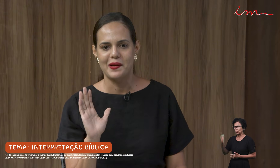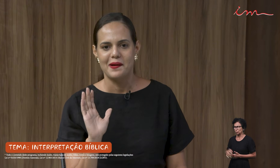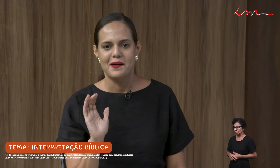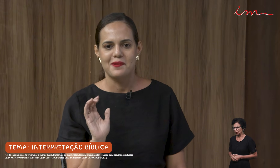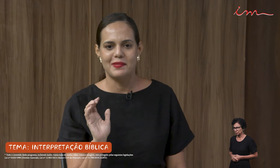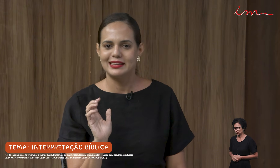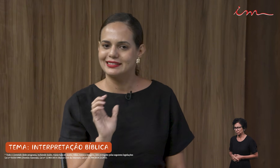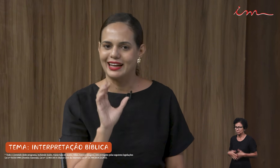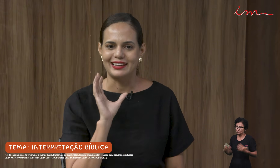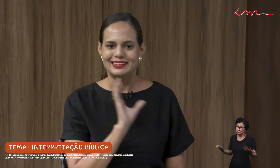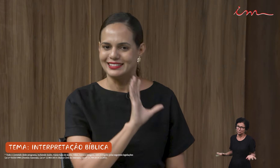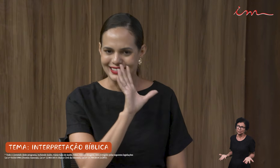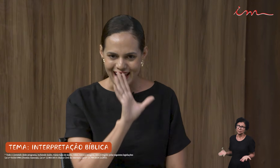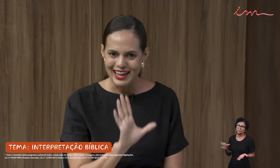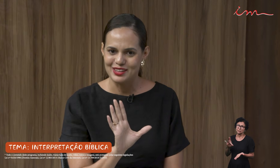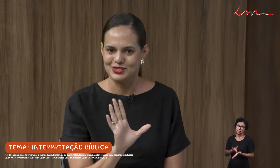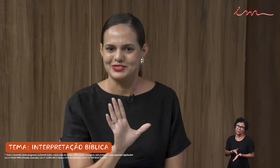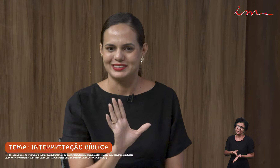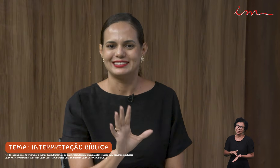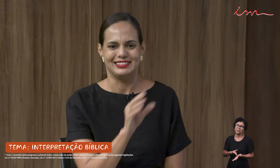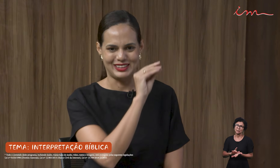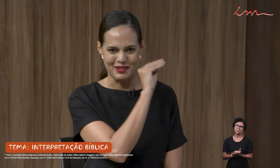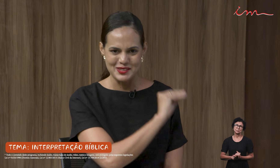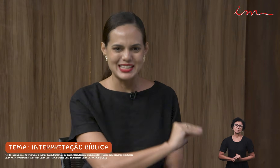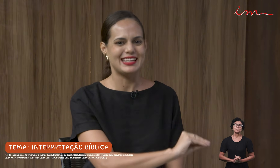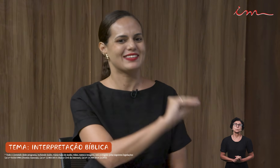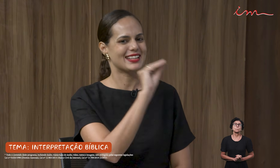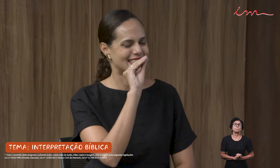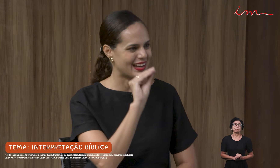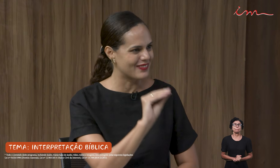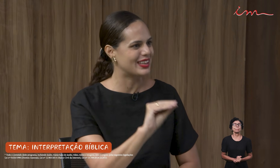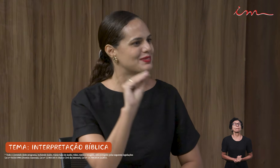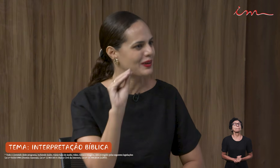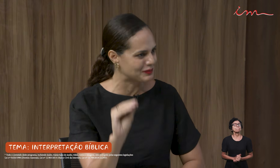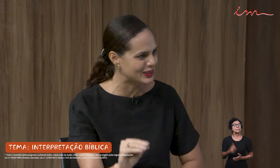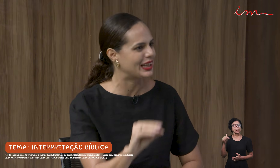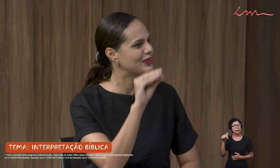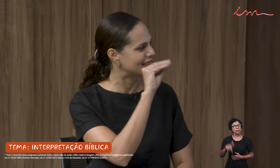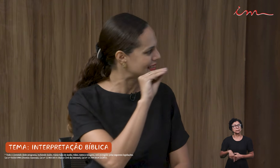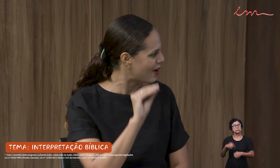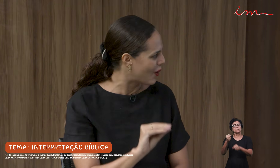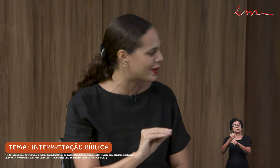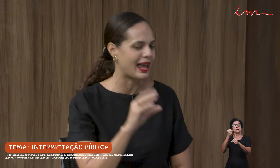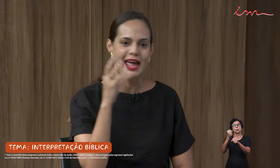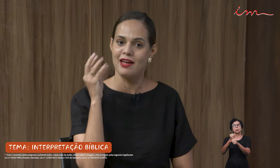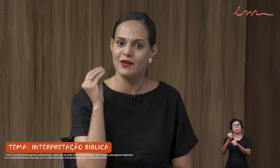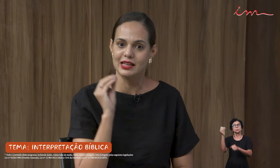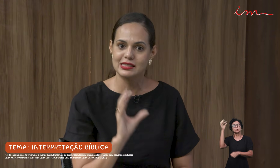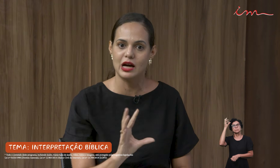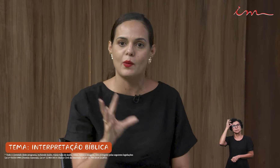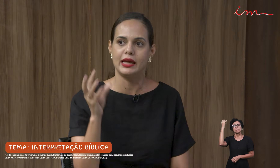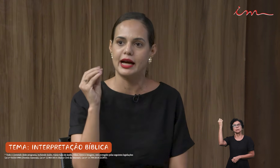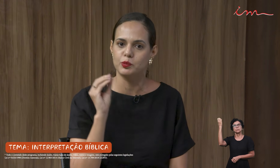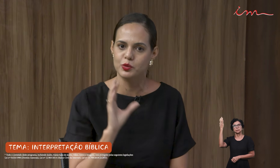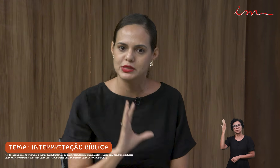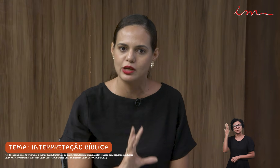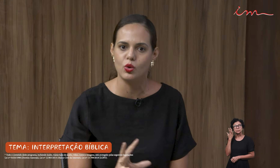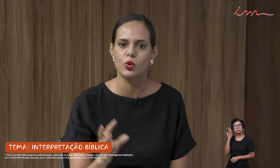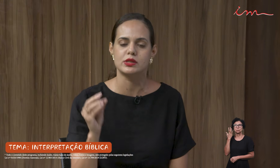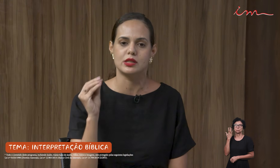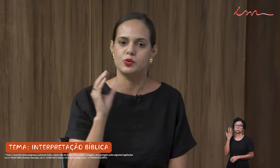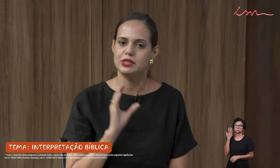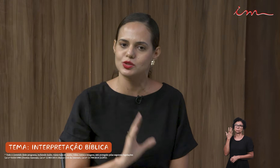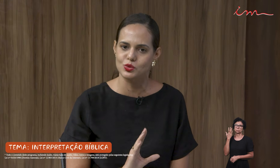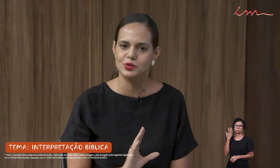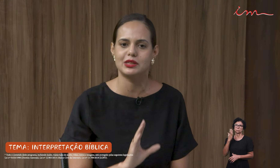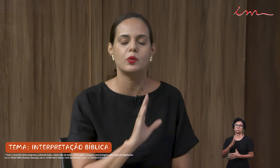Não. Mas é isso. O trabalho de Libras segue o mesmo modelo dessa obra. É revelação, é guiado pelo